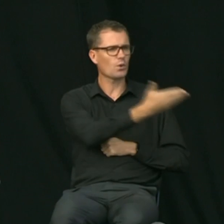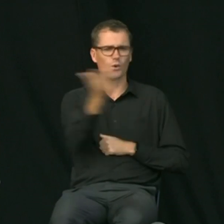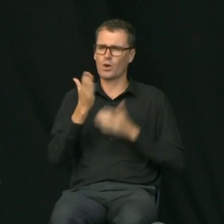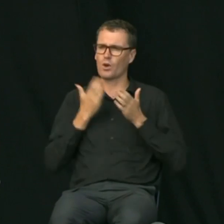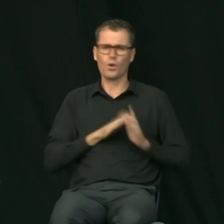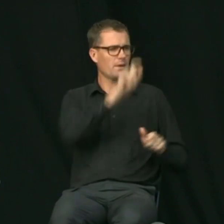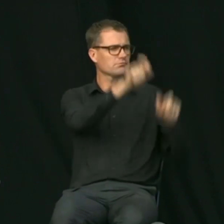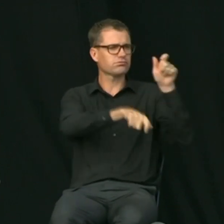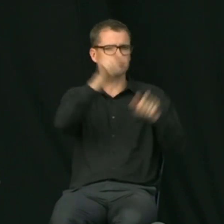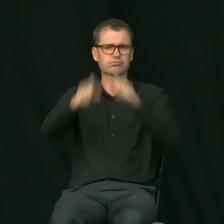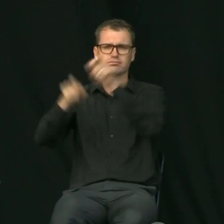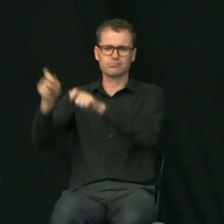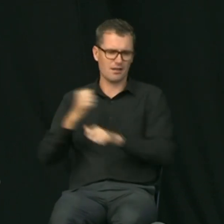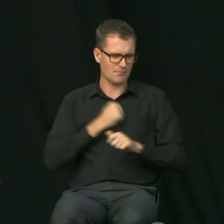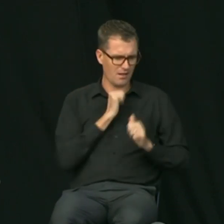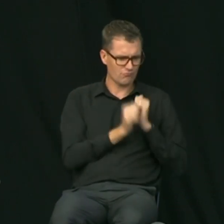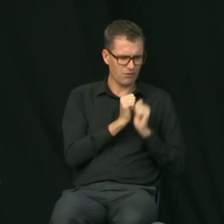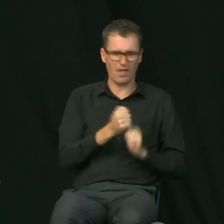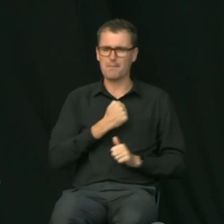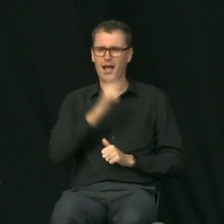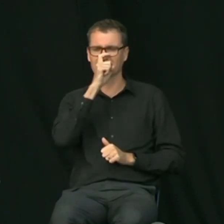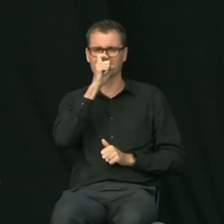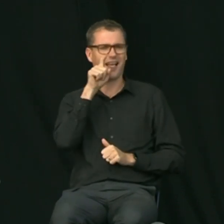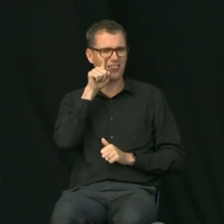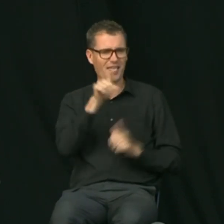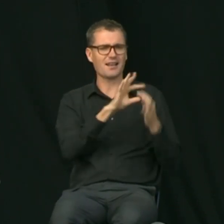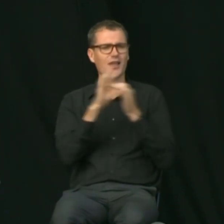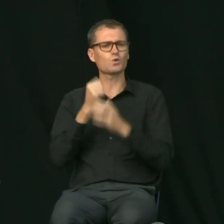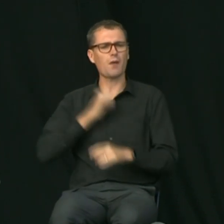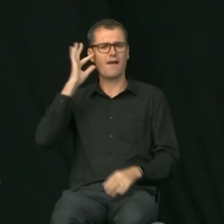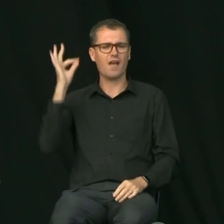Esa es mi fe y eso es lo que Allah me ha enseñado.